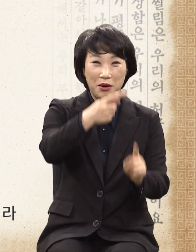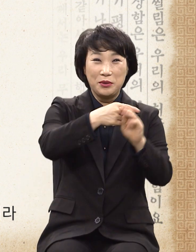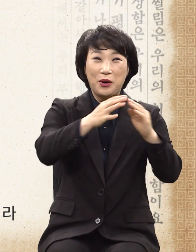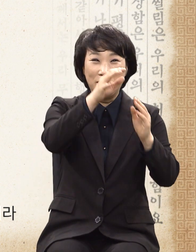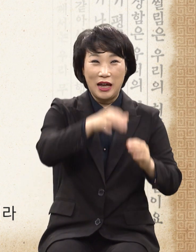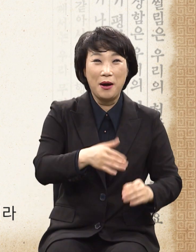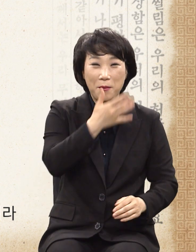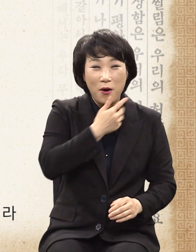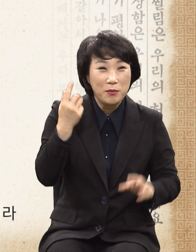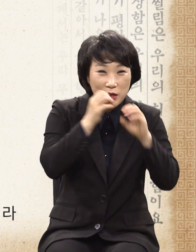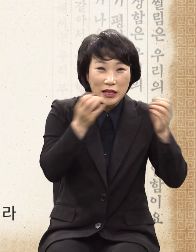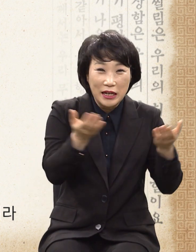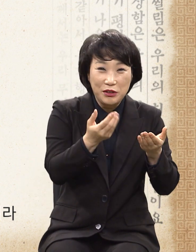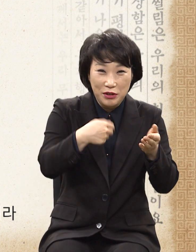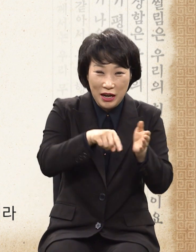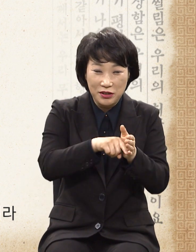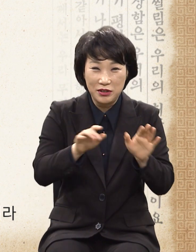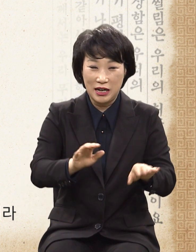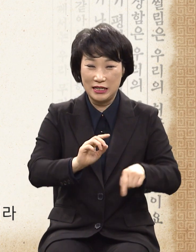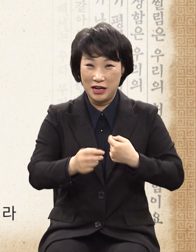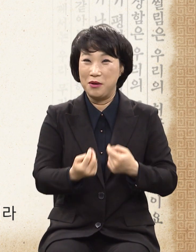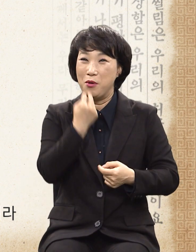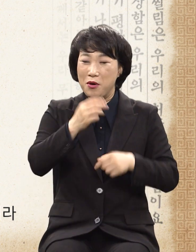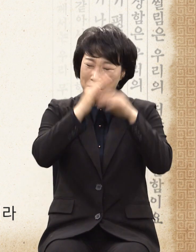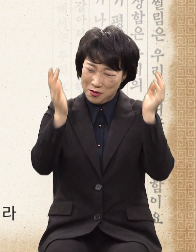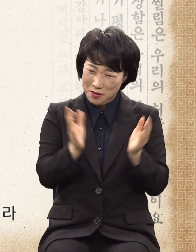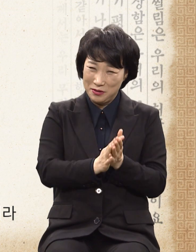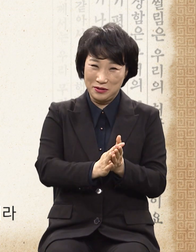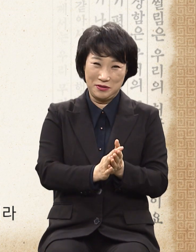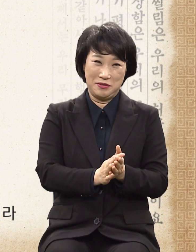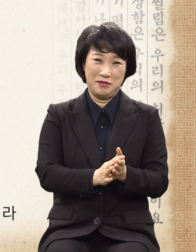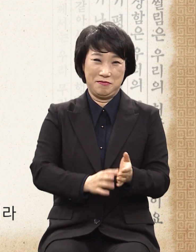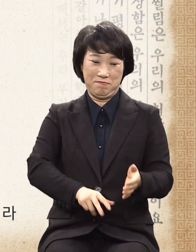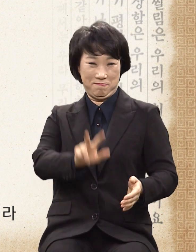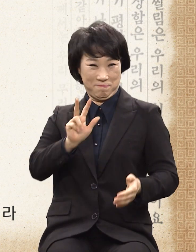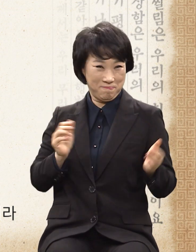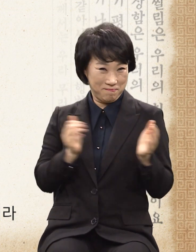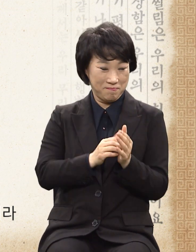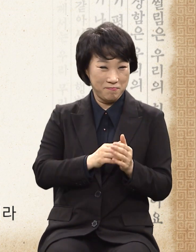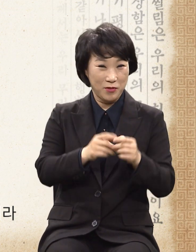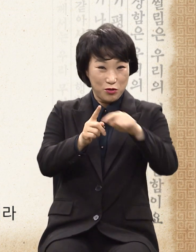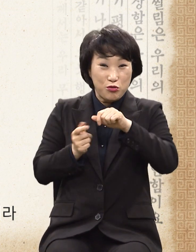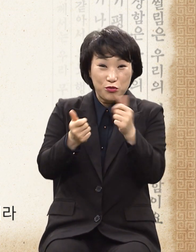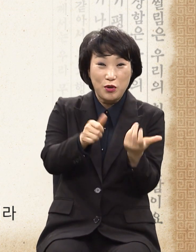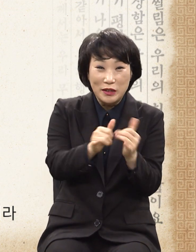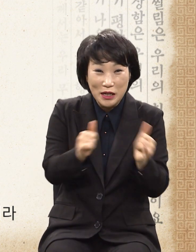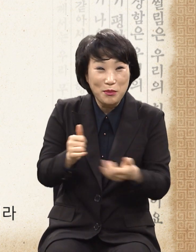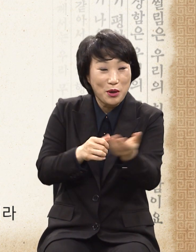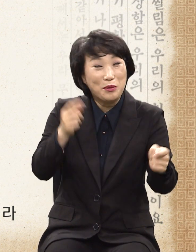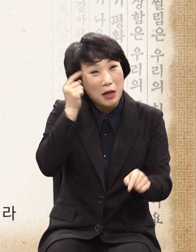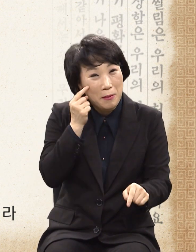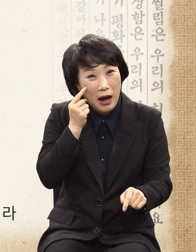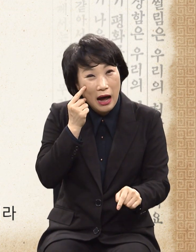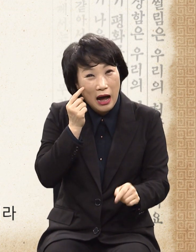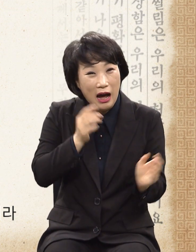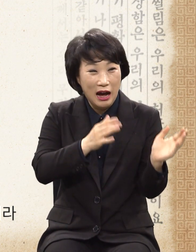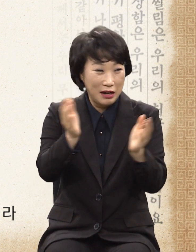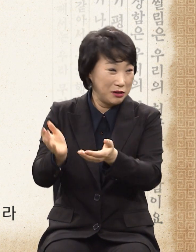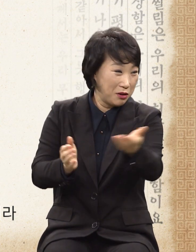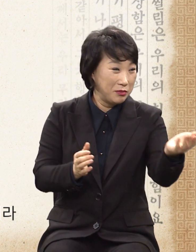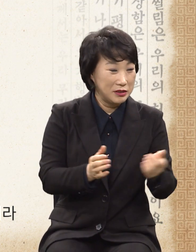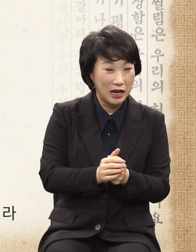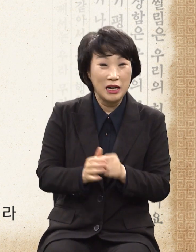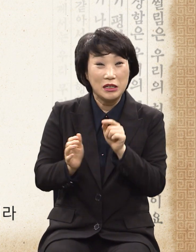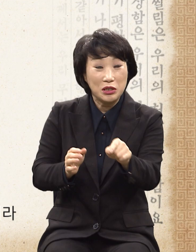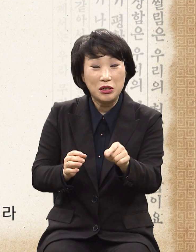복음 사역을 위해서 자기 목숨을 탁 내놓고 순교한 그들을 가만히 바라볼 때 오직 예수